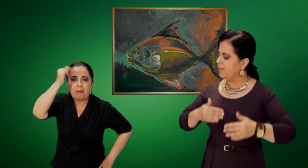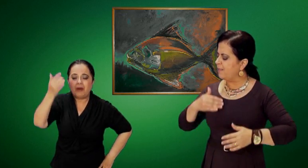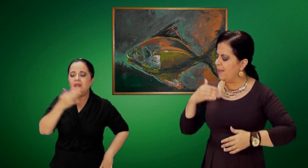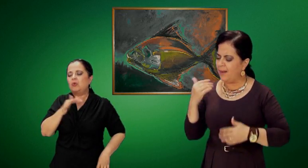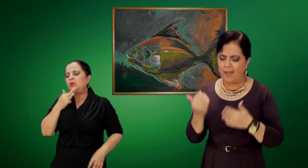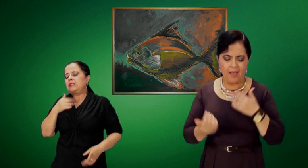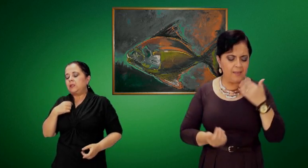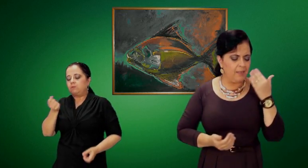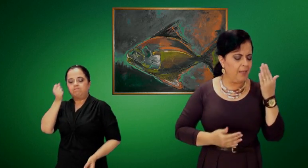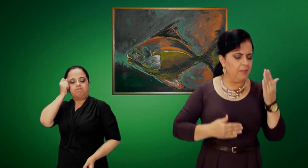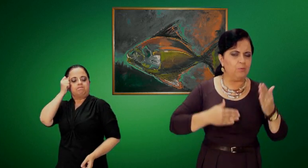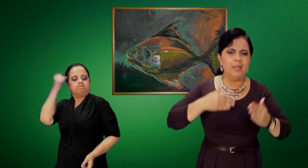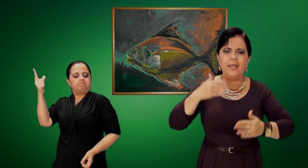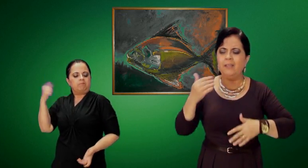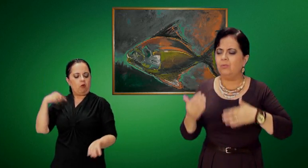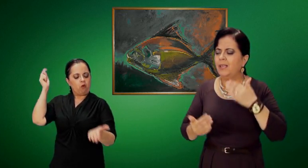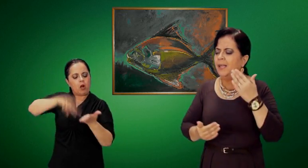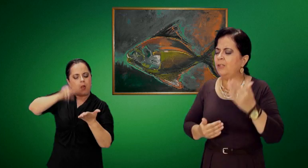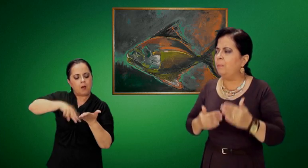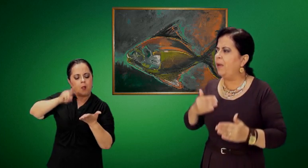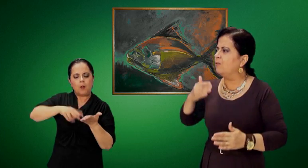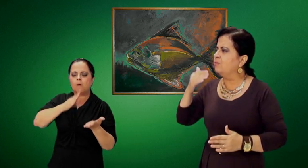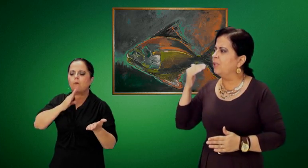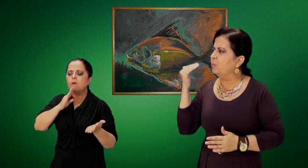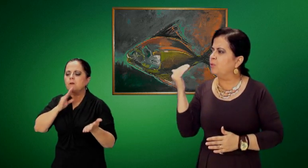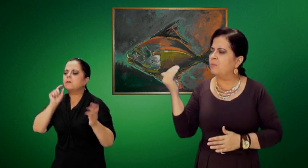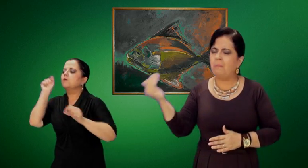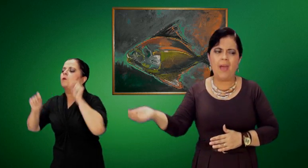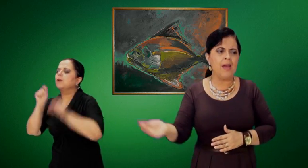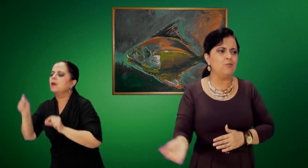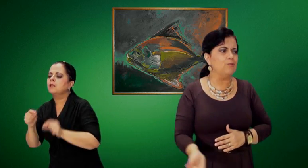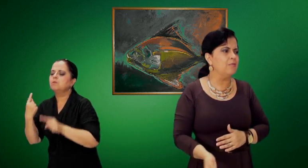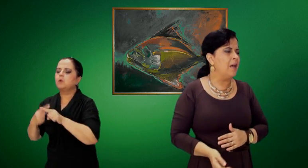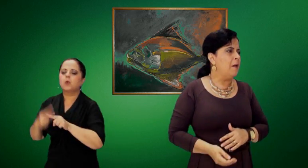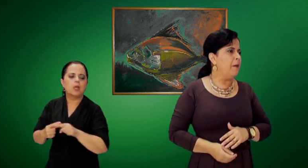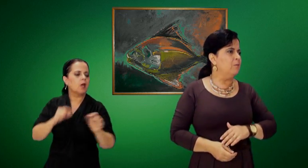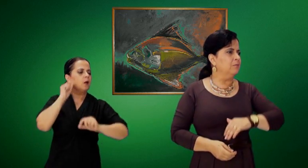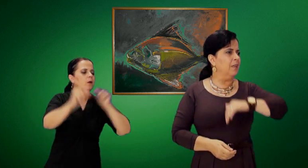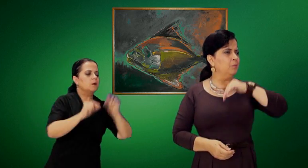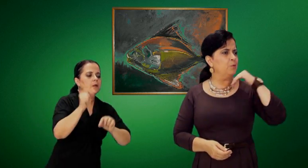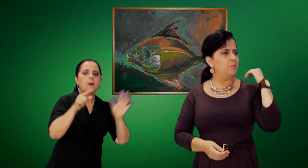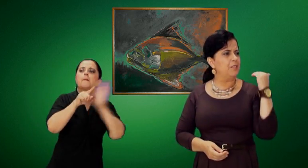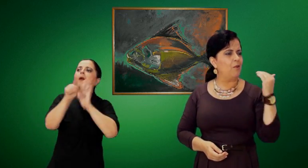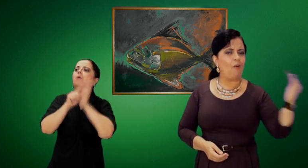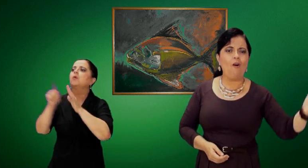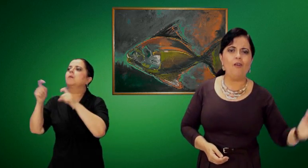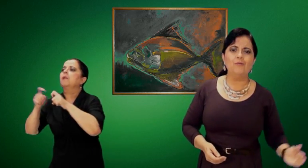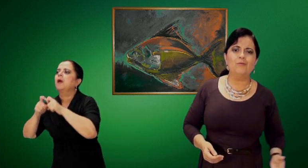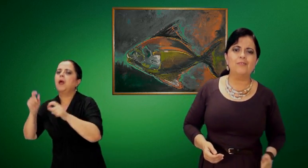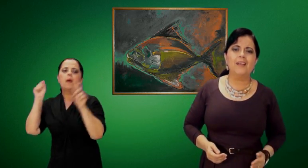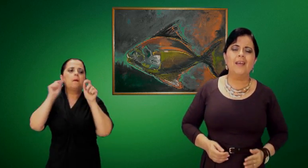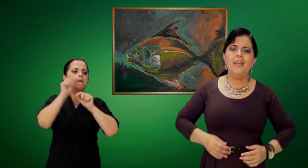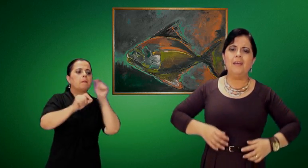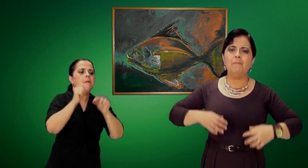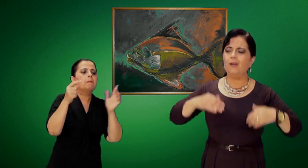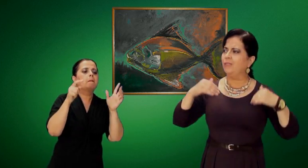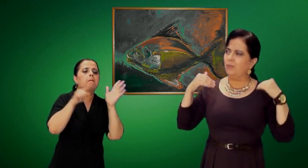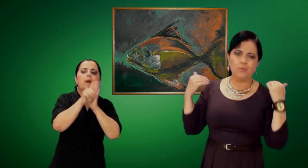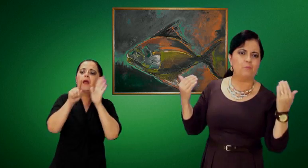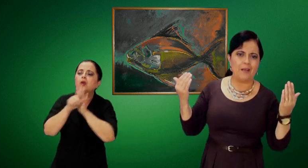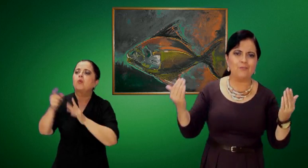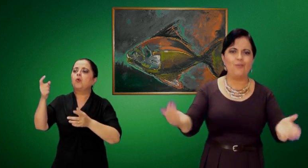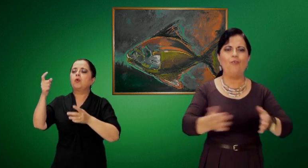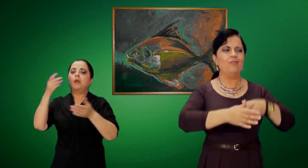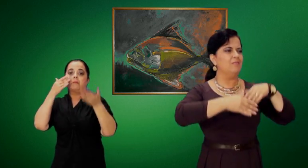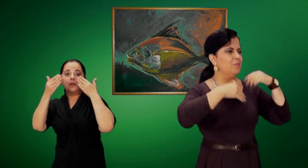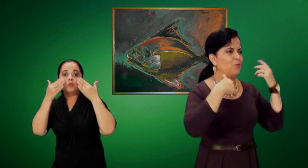E comecei a ler, lendo, perguntando para os médicos, perguntando para os psicólogos, e perguntando